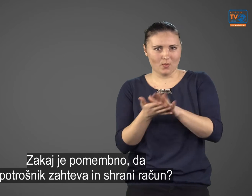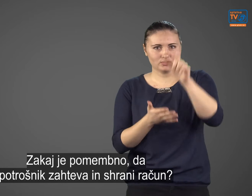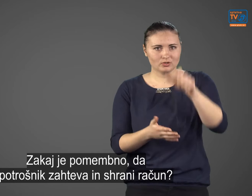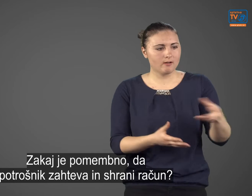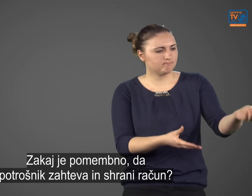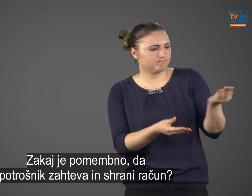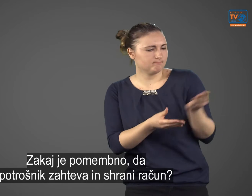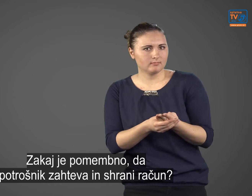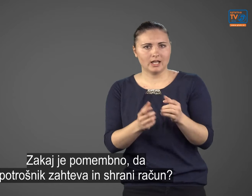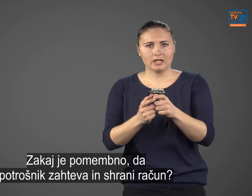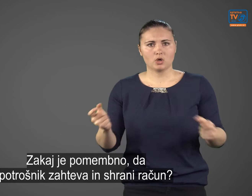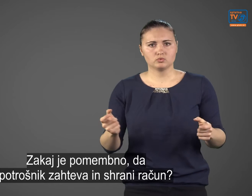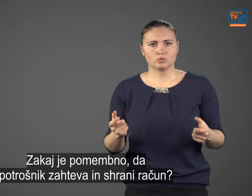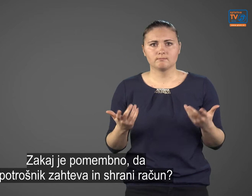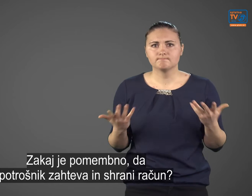prejme račun?